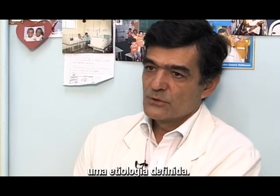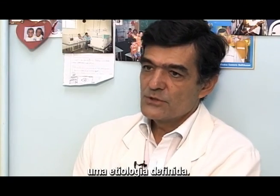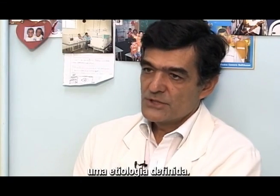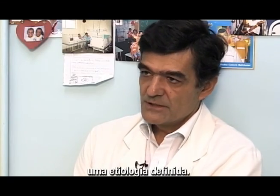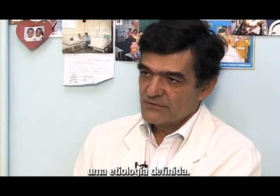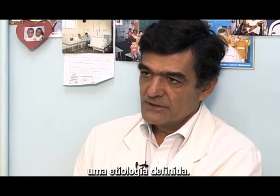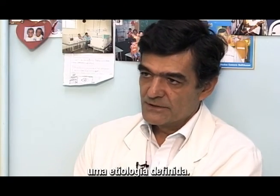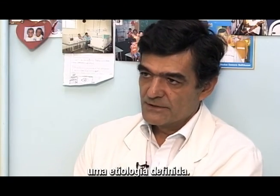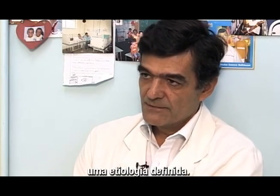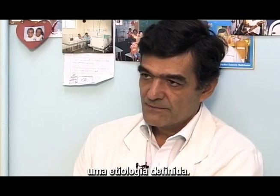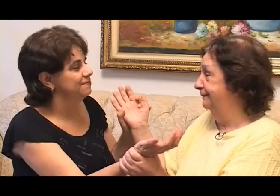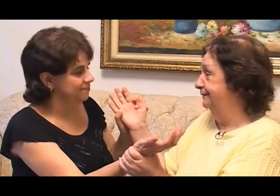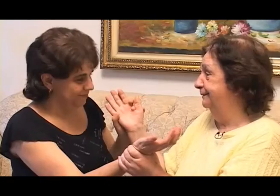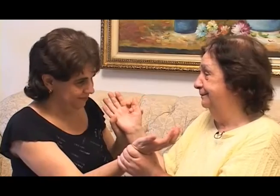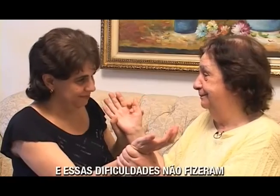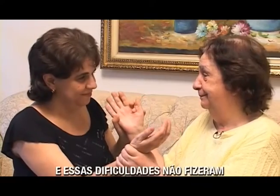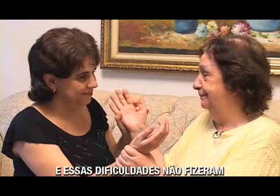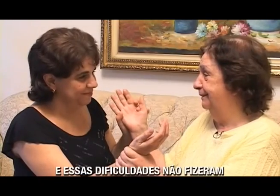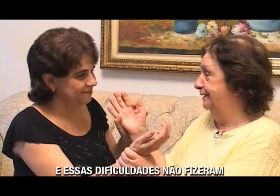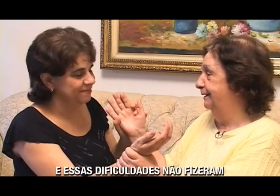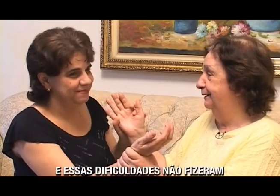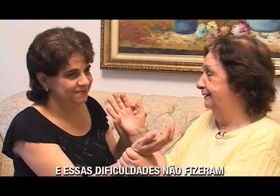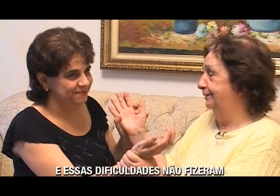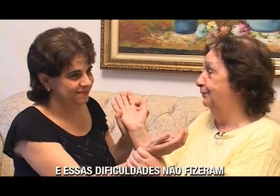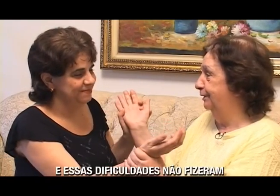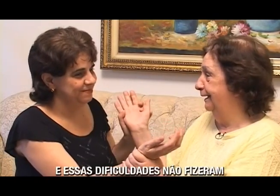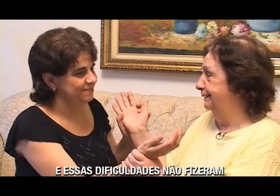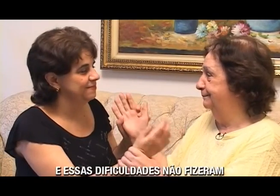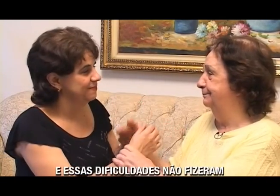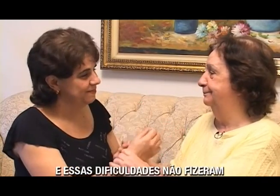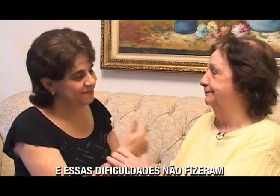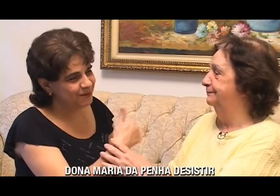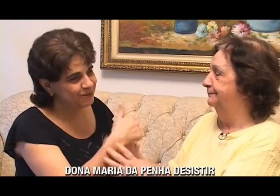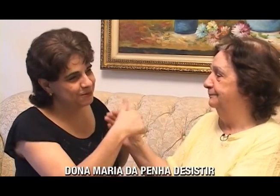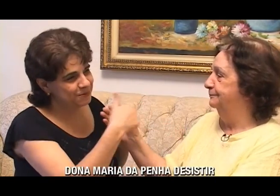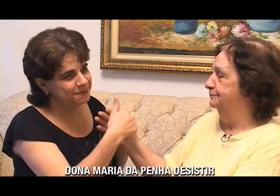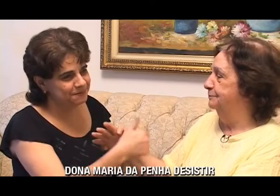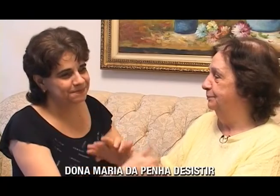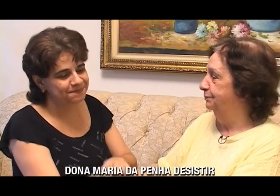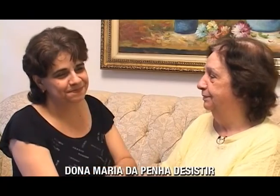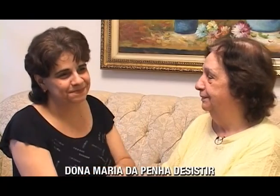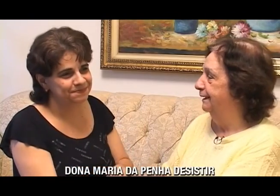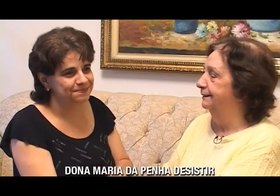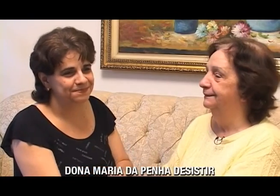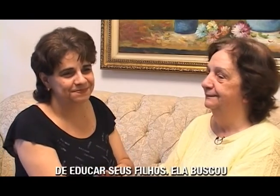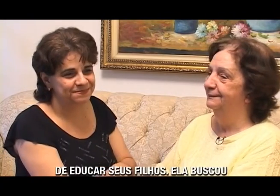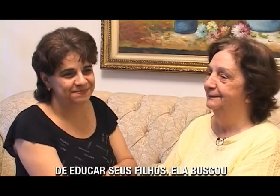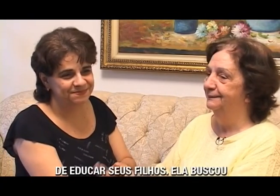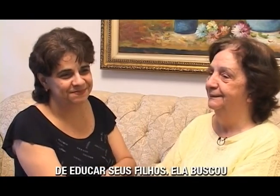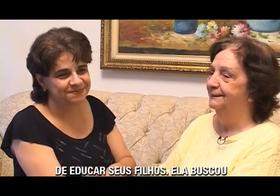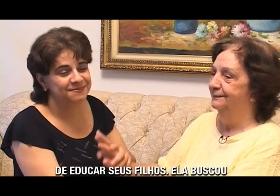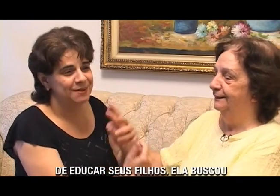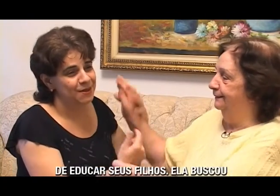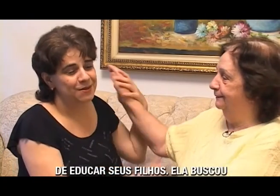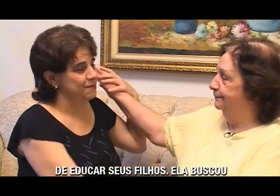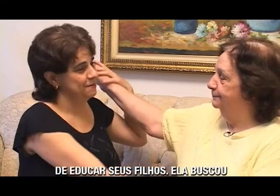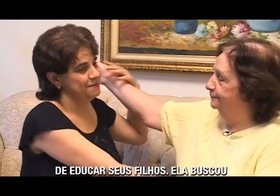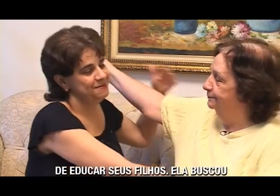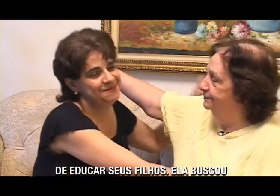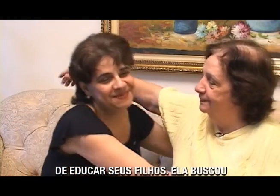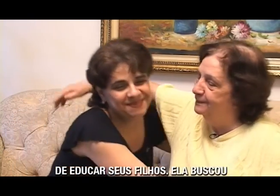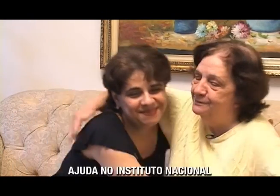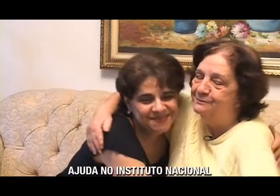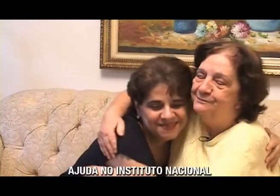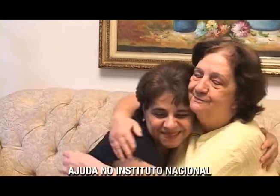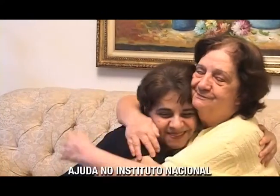uma etiologia definida. E essas dificuldades não fizeram Dona Maria da Penha desistir de educar seus filhos.